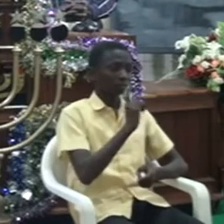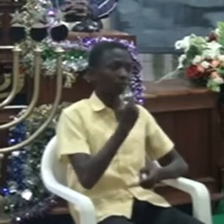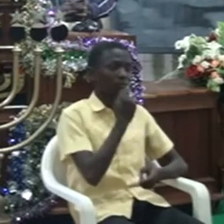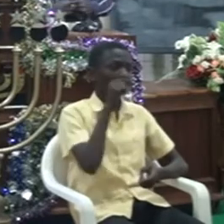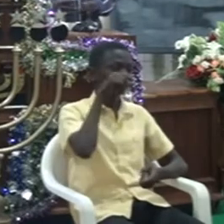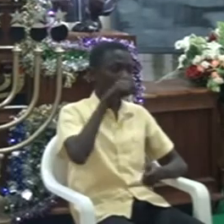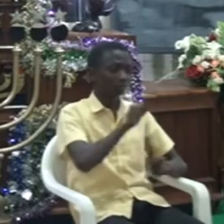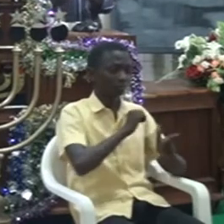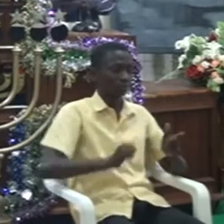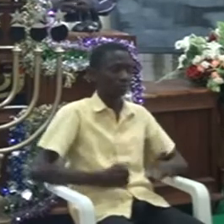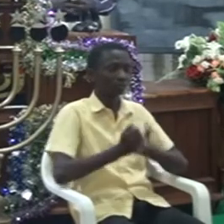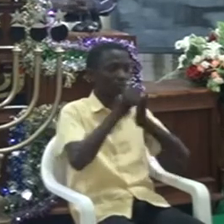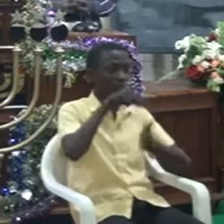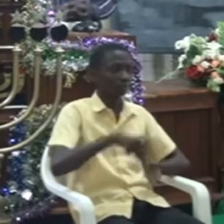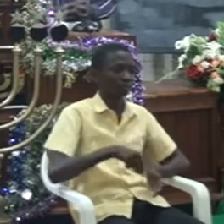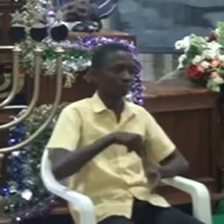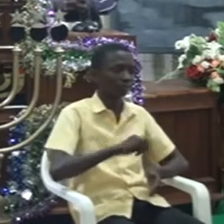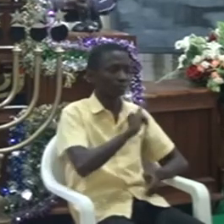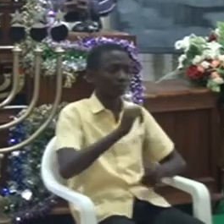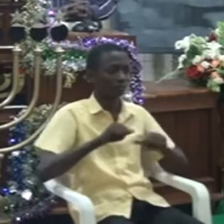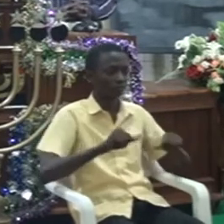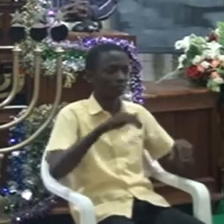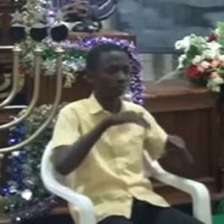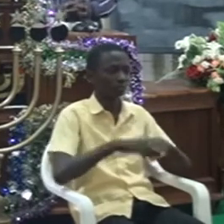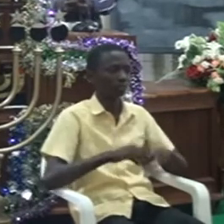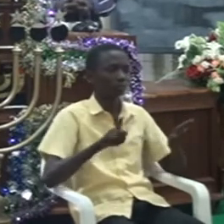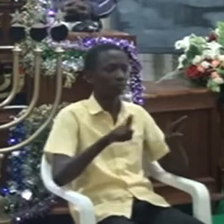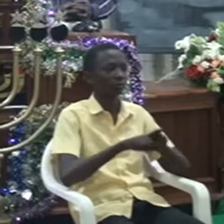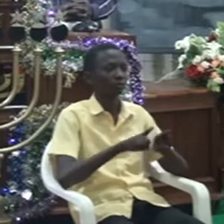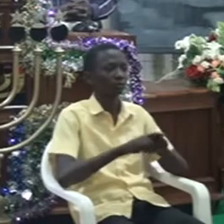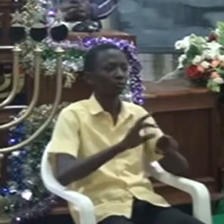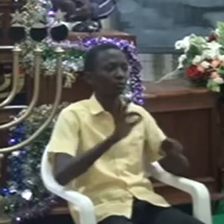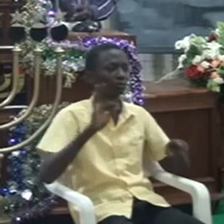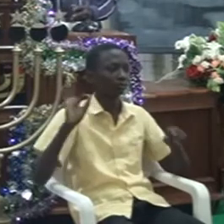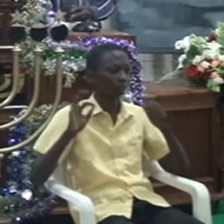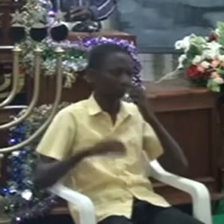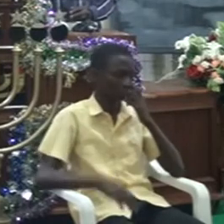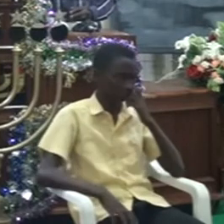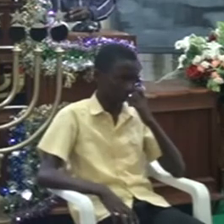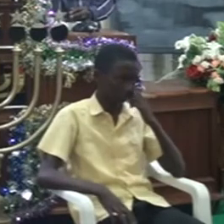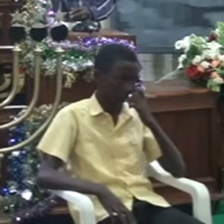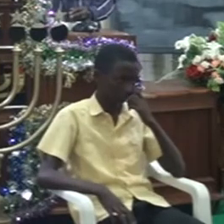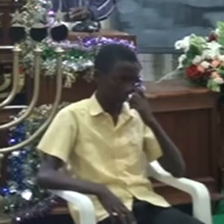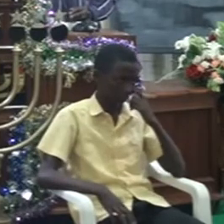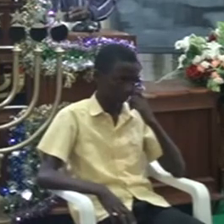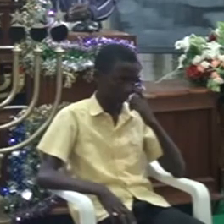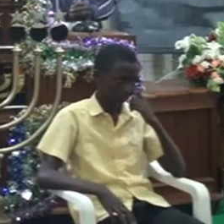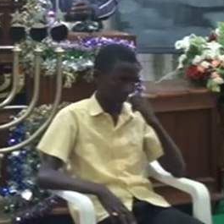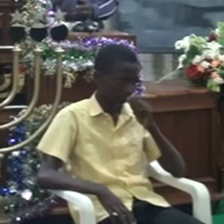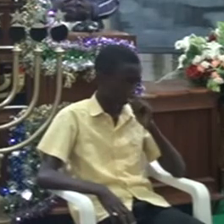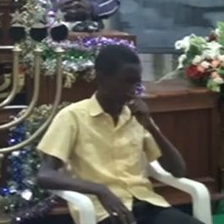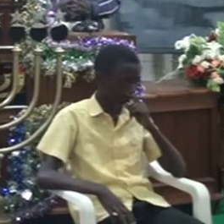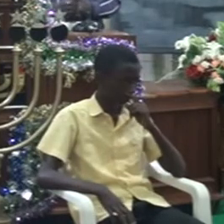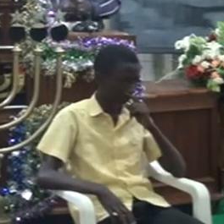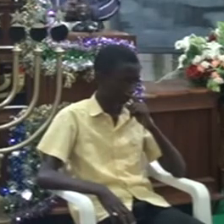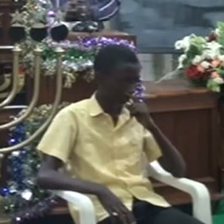même esprit. Na nikajiambia mara moja Mungu wangu unisaidie niendelee tu na hii roho yenyewe ilikuwa na